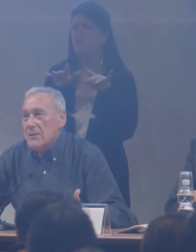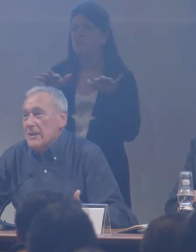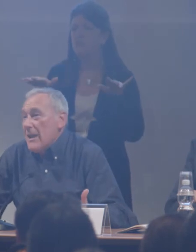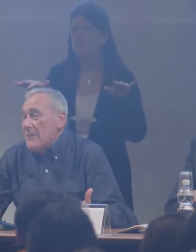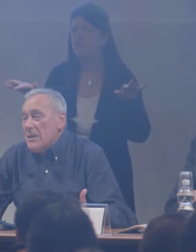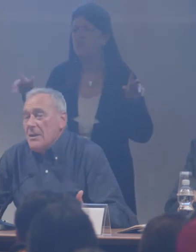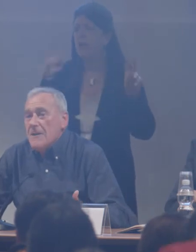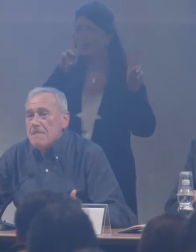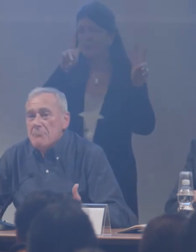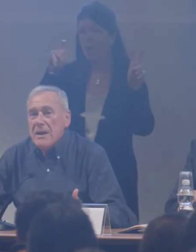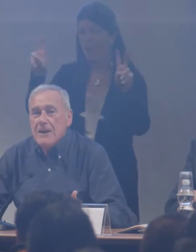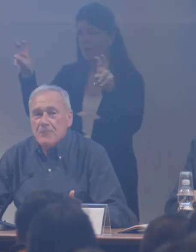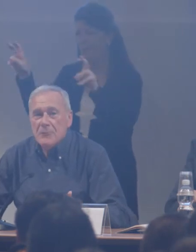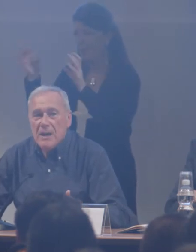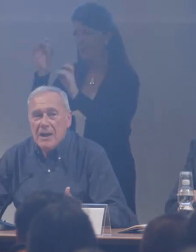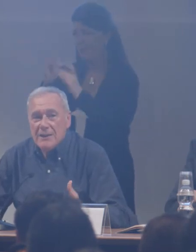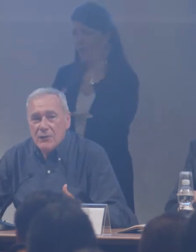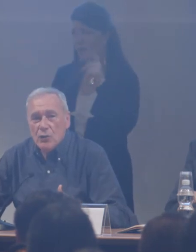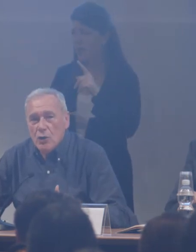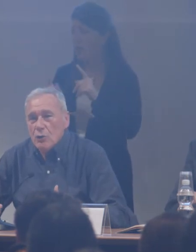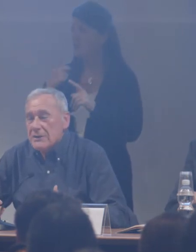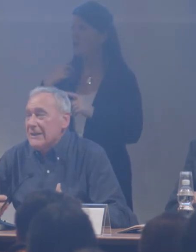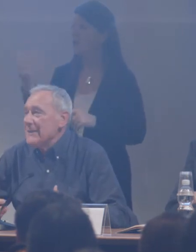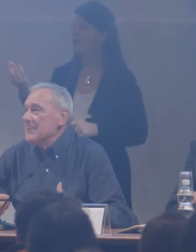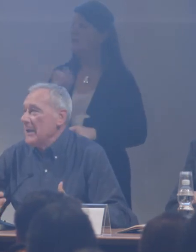questi temi. Bene, adesso io ho